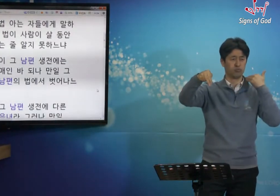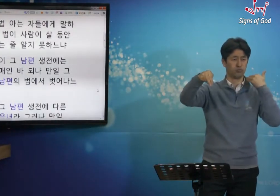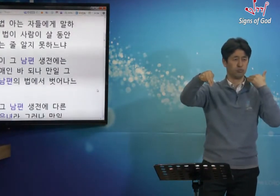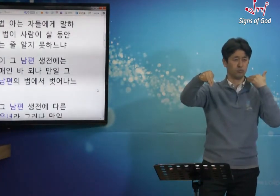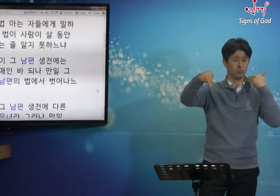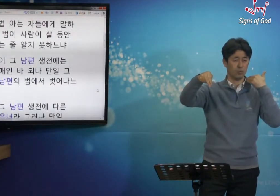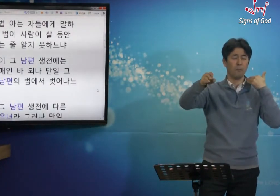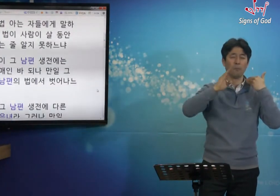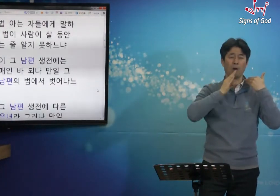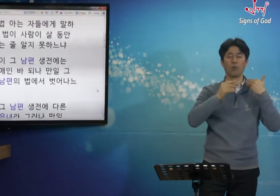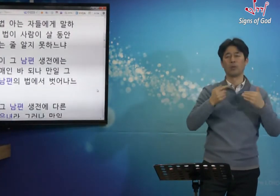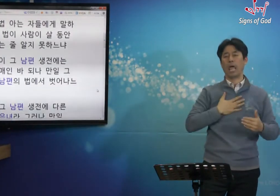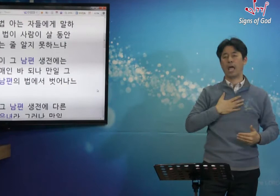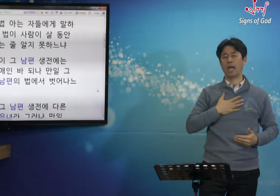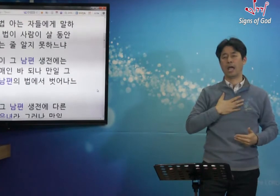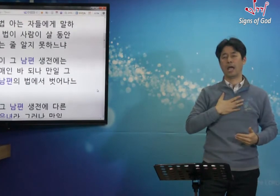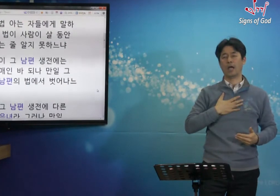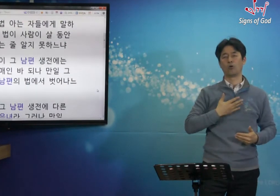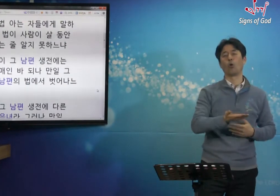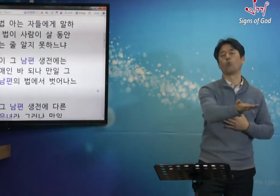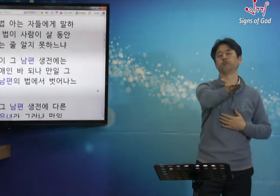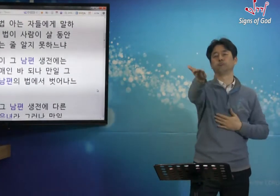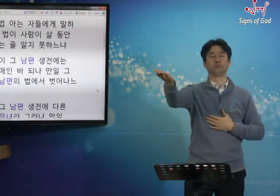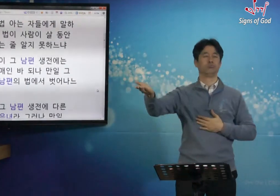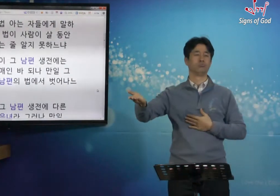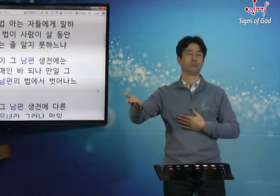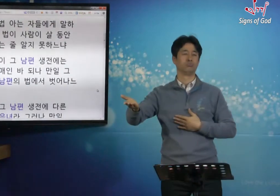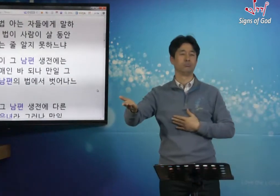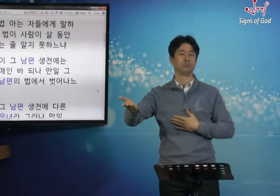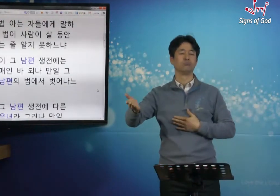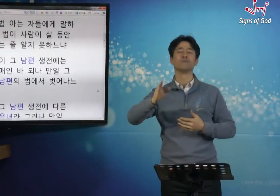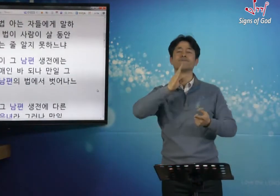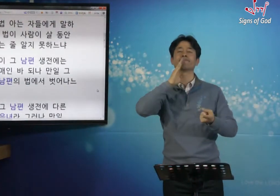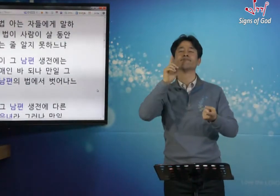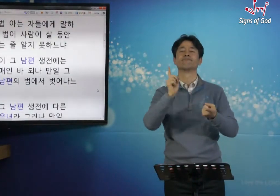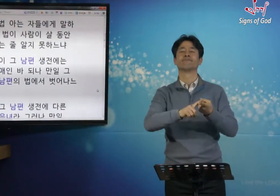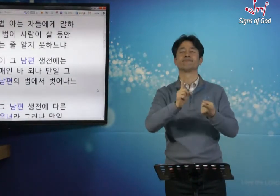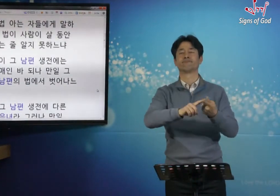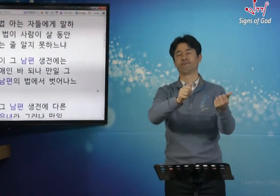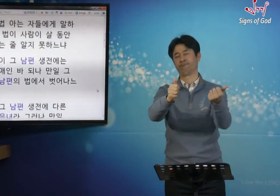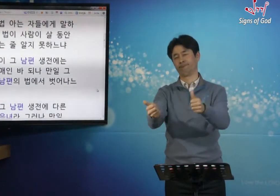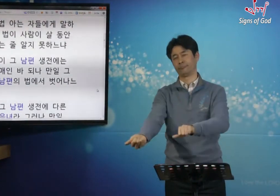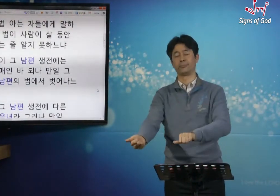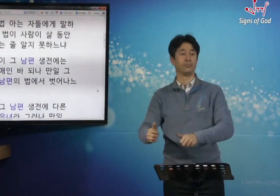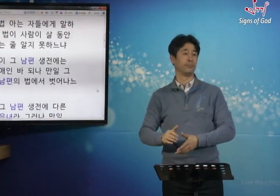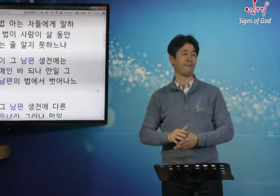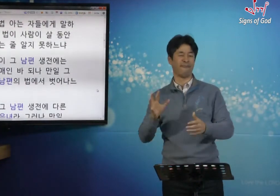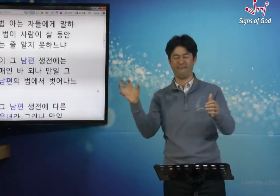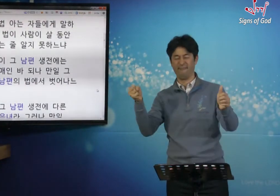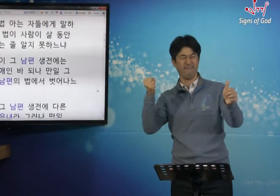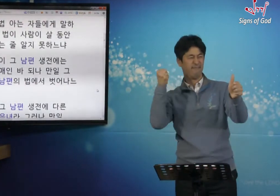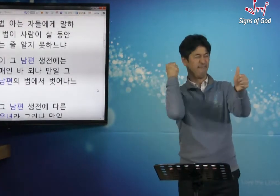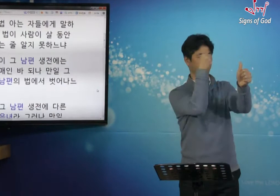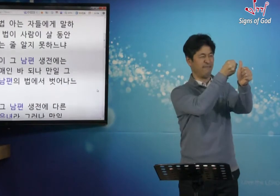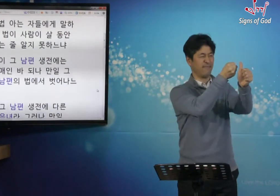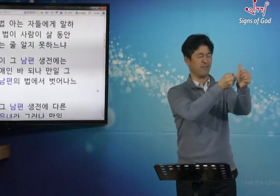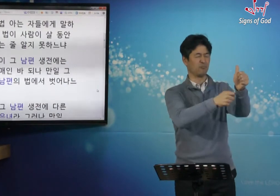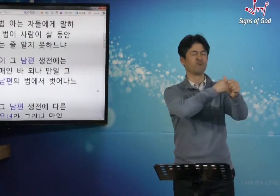예수님께서 십자가에 달려 죽으셨는데 그 십자가에 달려 죽으신 그 예수님 대신